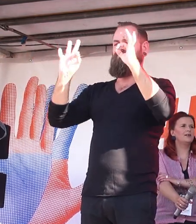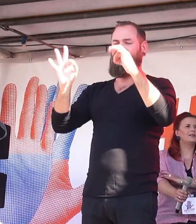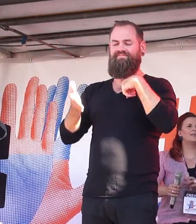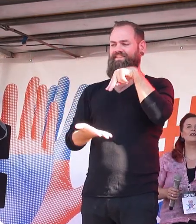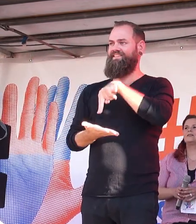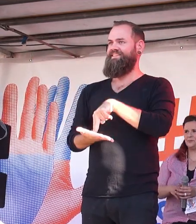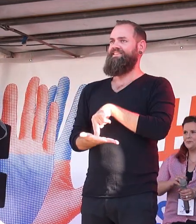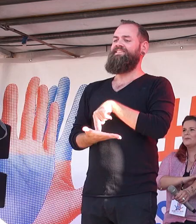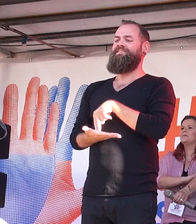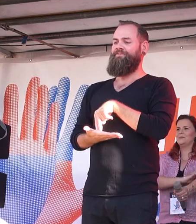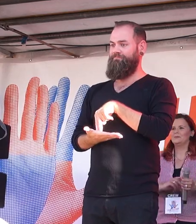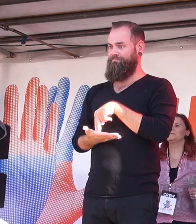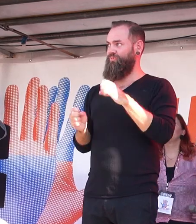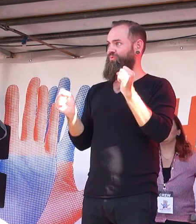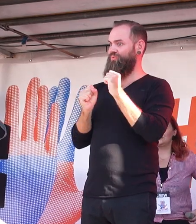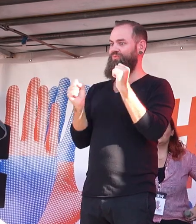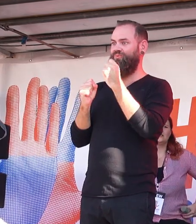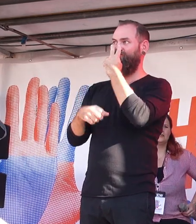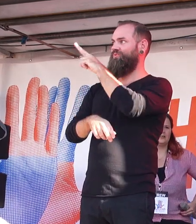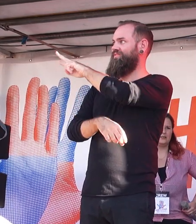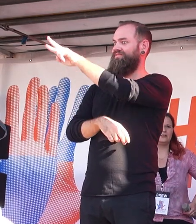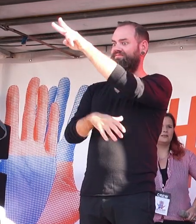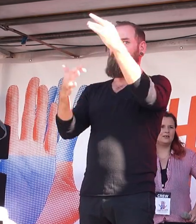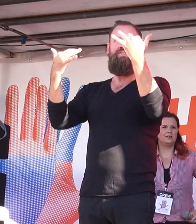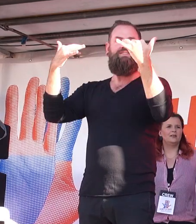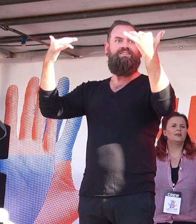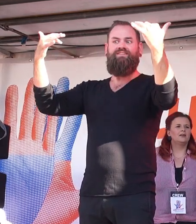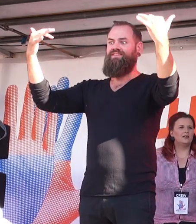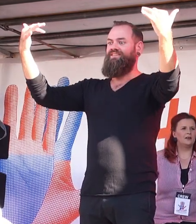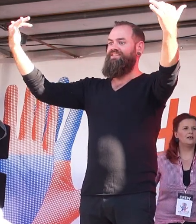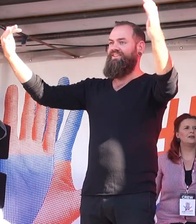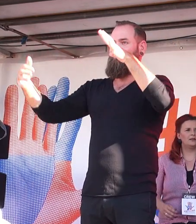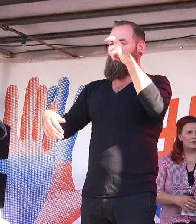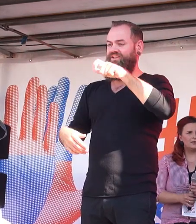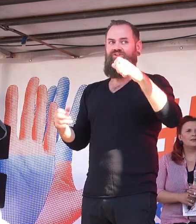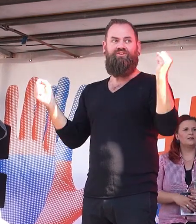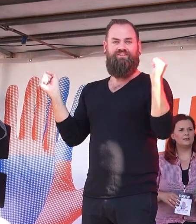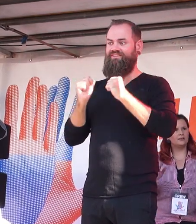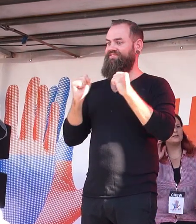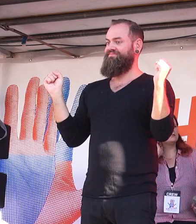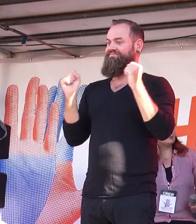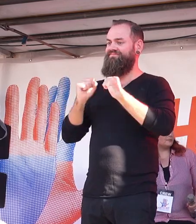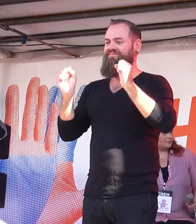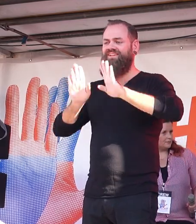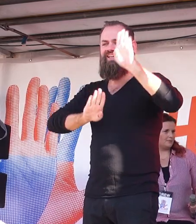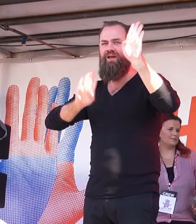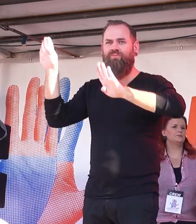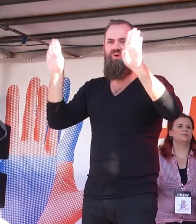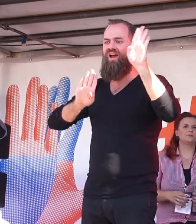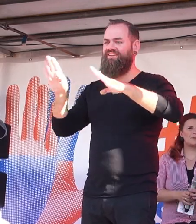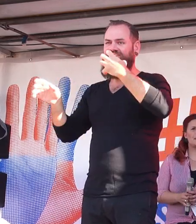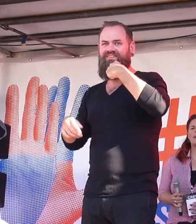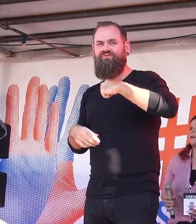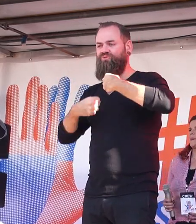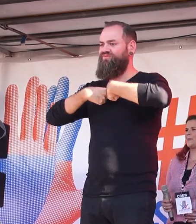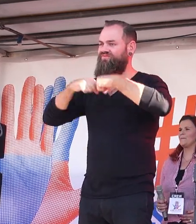nicht, was für einen wahnsinnig tollen Ausblick ich habe auf so viele tausenden Menschen, so viele Demokratinnen und Demokraten, so viele, die für die